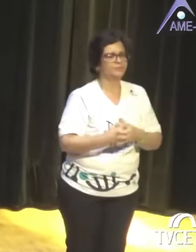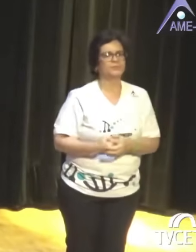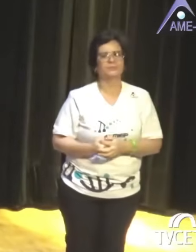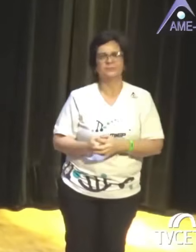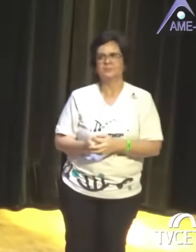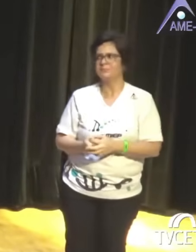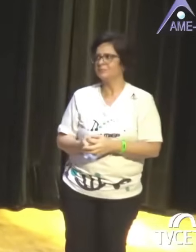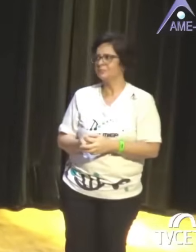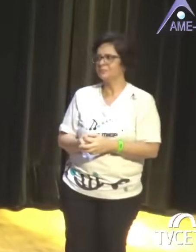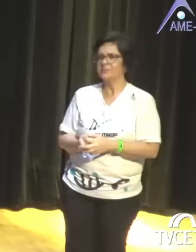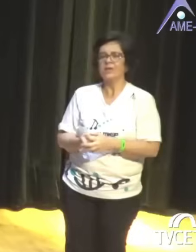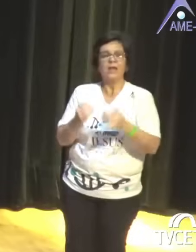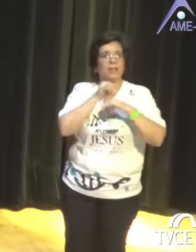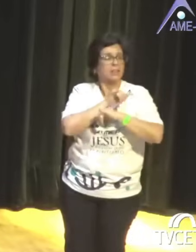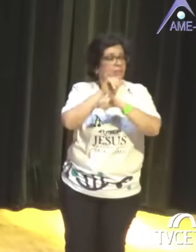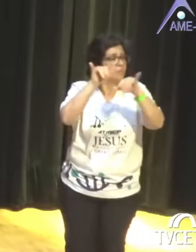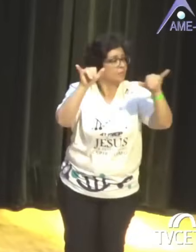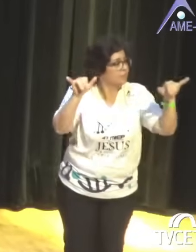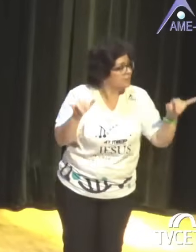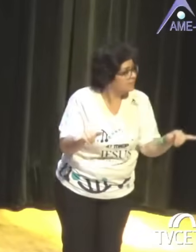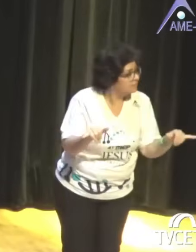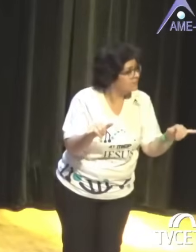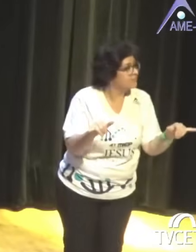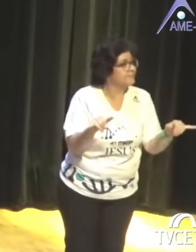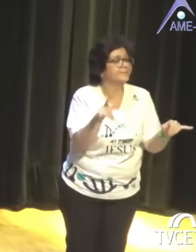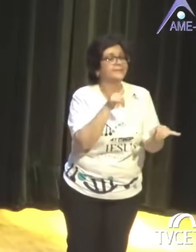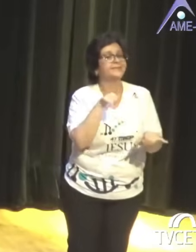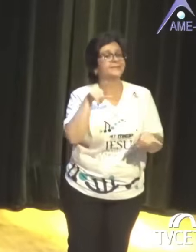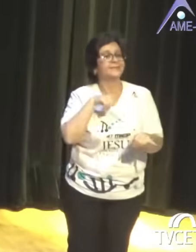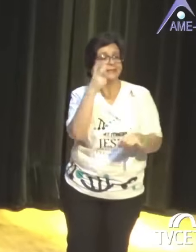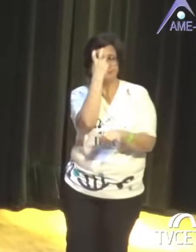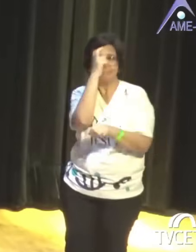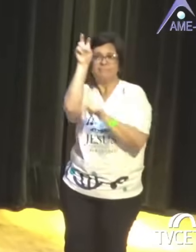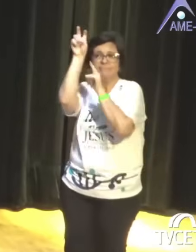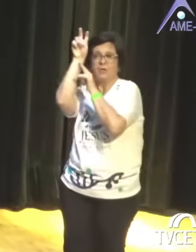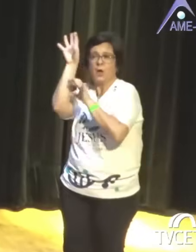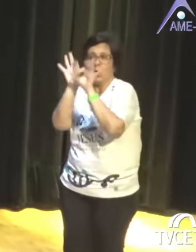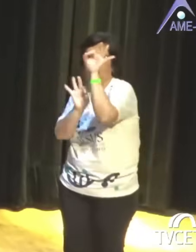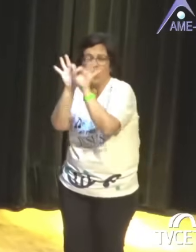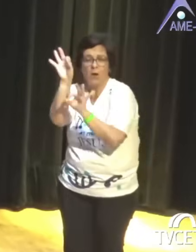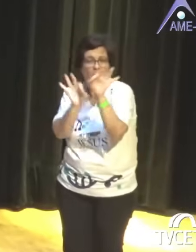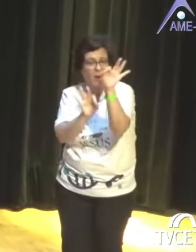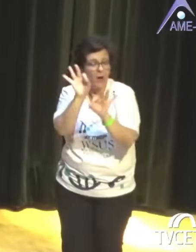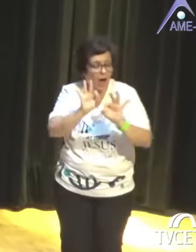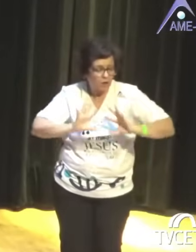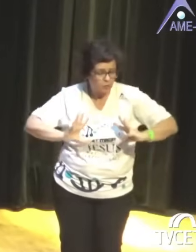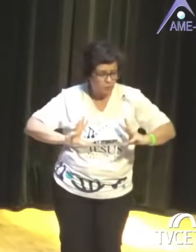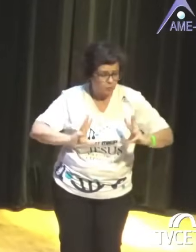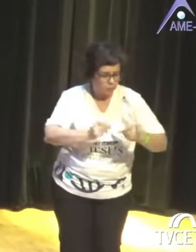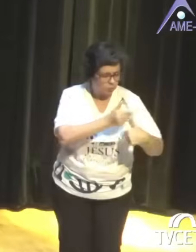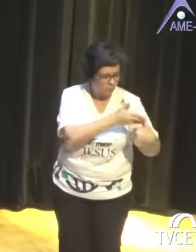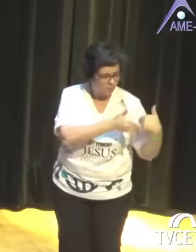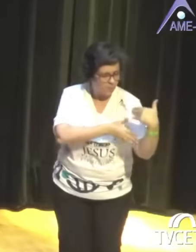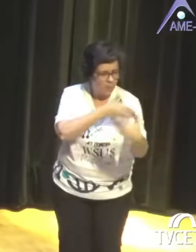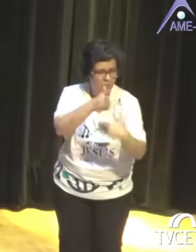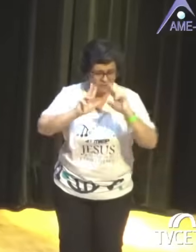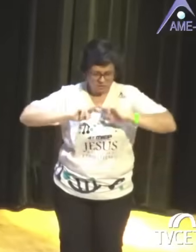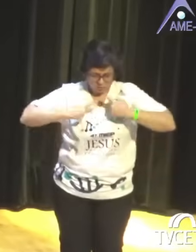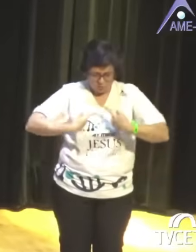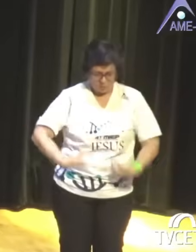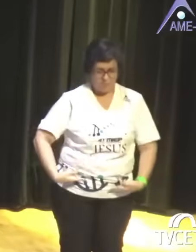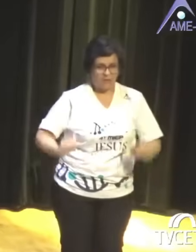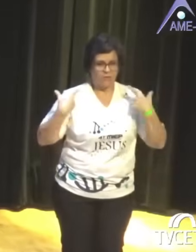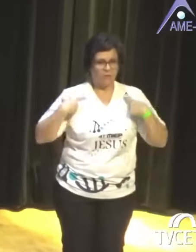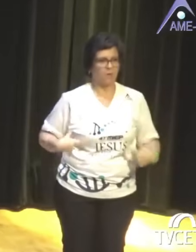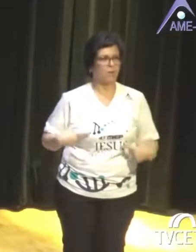planeta eu tô te dizendo que uma inteligência coordenou todo o processo para chegar no corpo